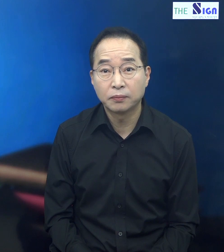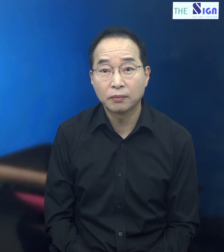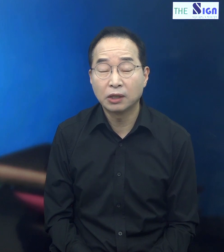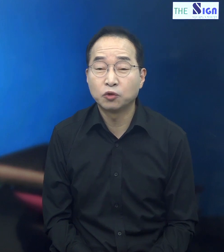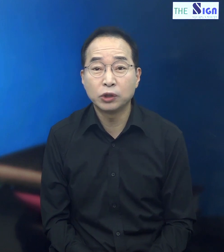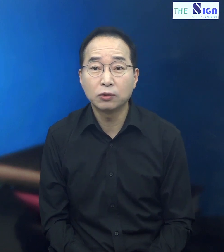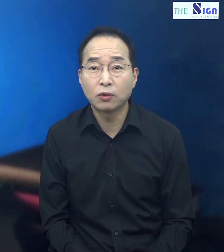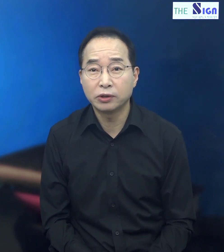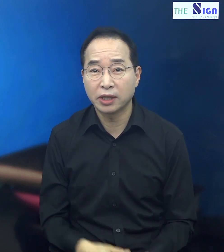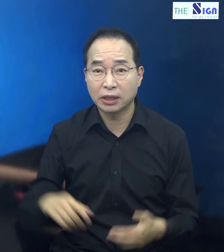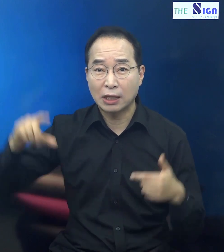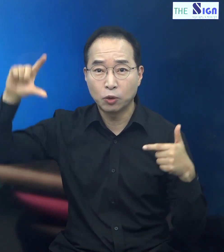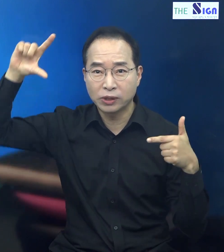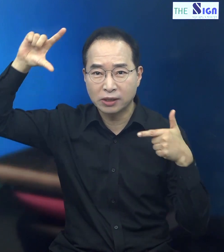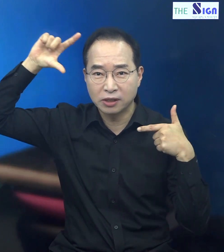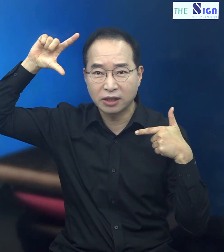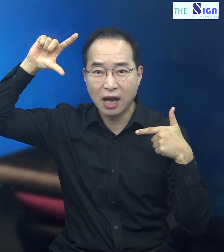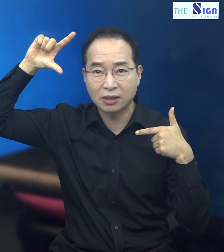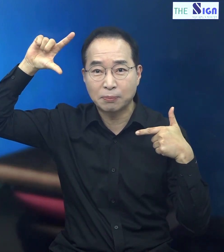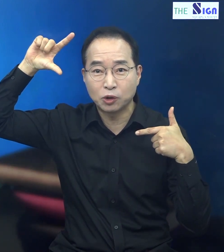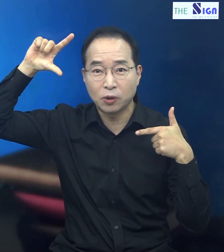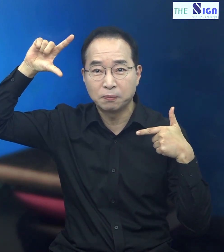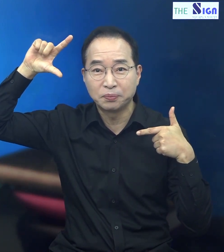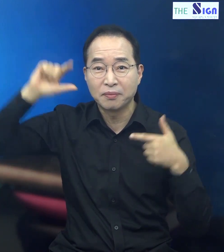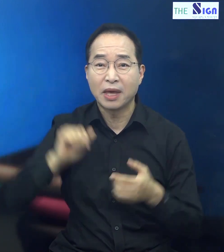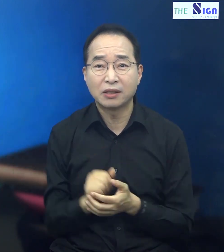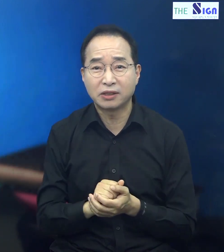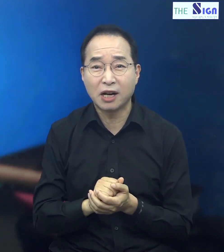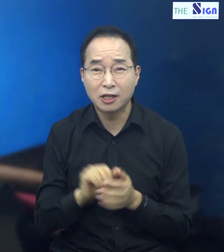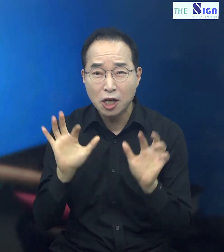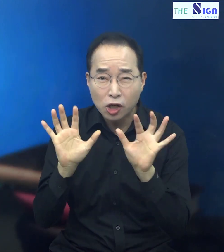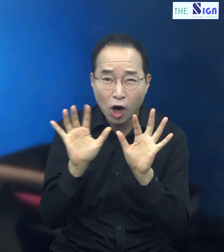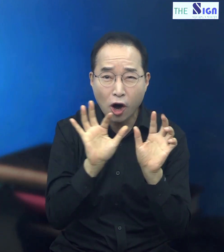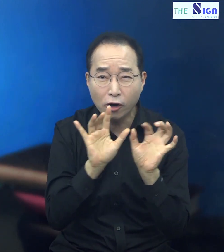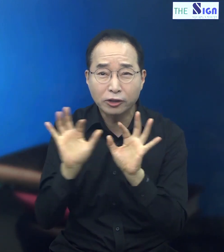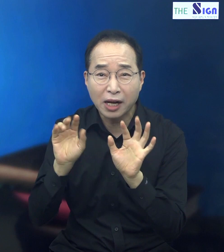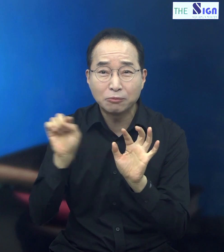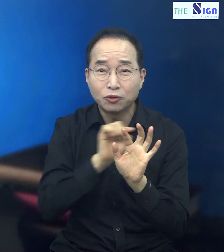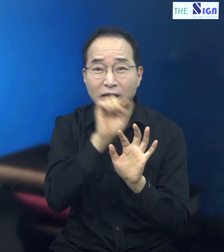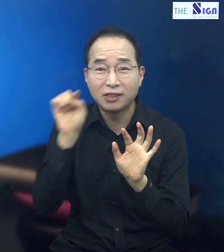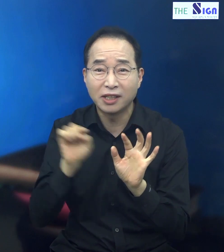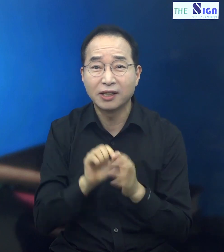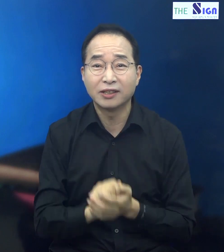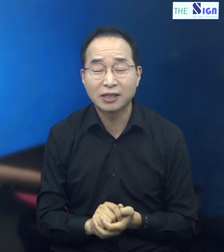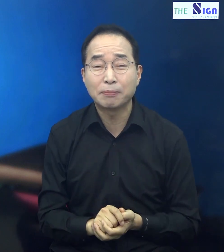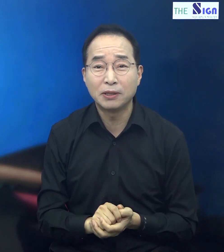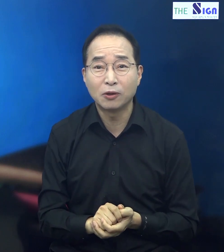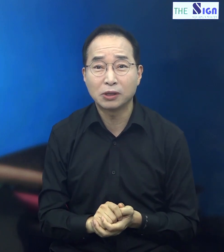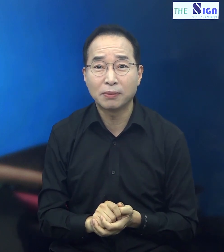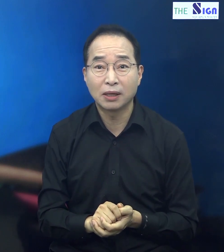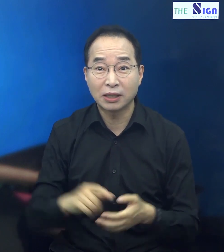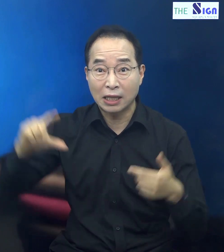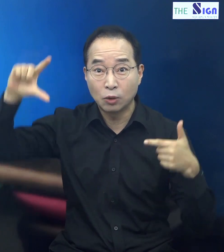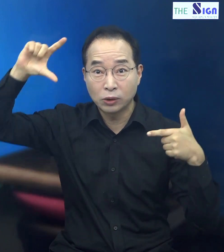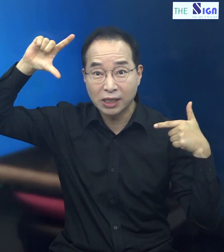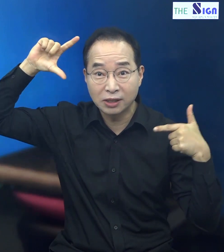그러니까 주인공은 이렇게 단독샷을 이렇게 딱 잡죠. 엑스트라는 여러 사람 중에 이제 잡히는 거지만은 단독샷을